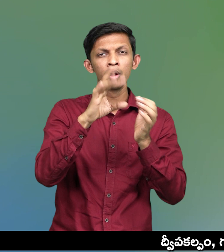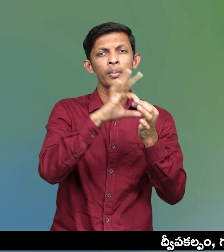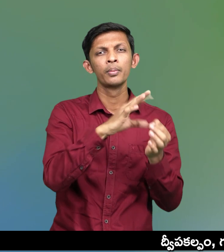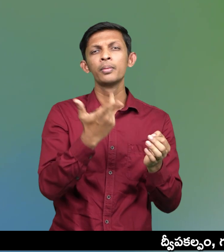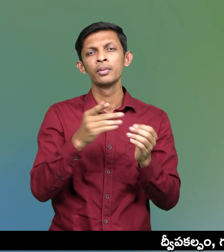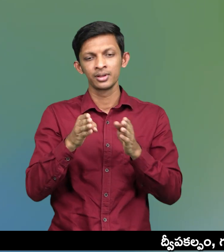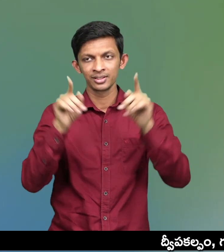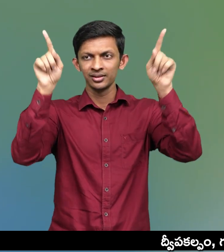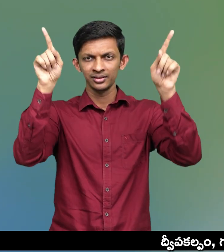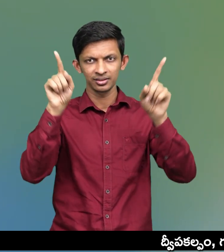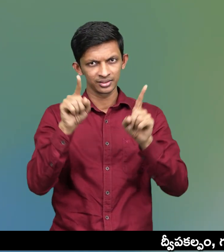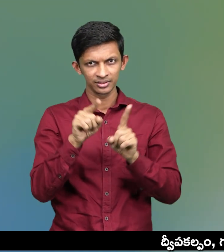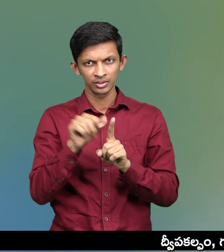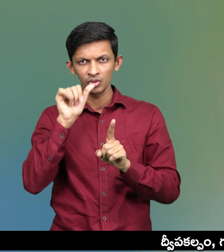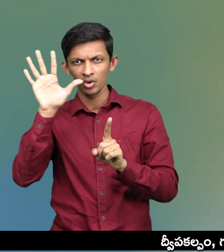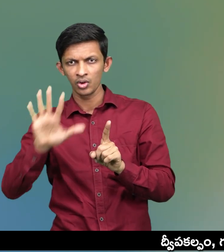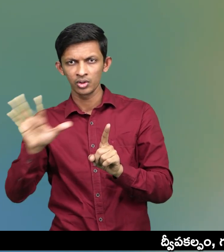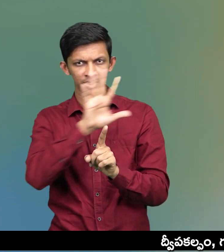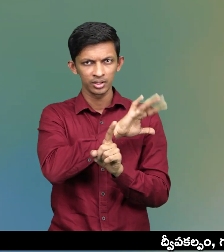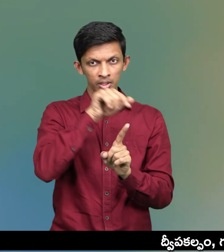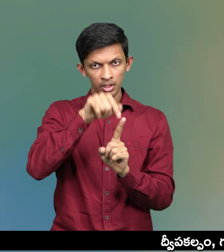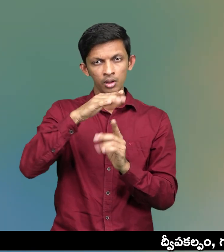ద్వీపకల్పం గంగానది వ్యవస్థకు చెందినవి.